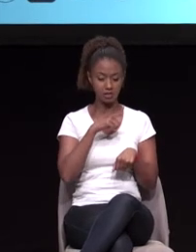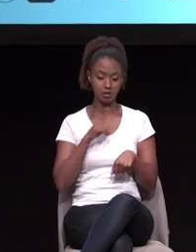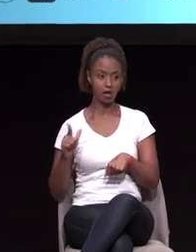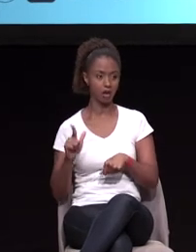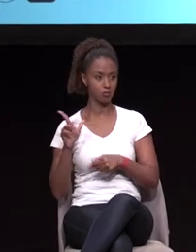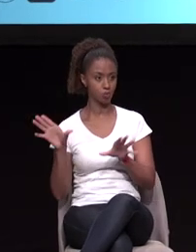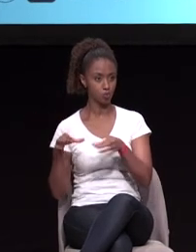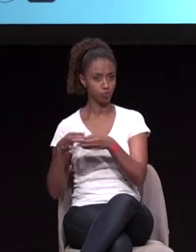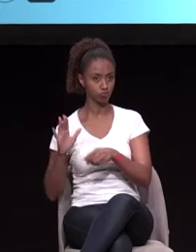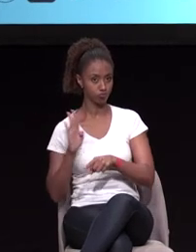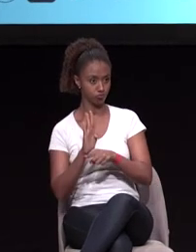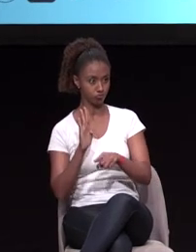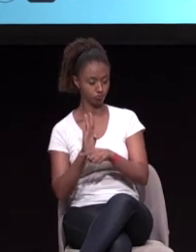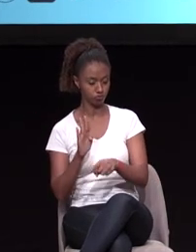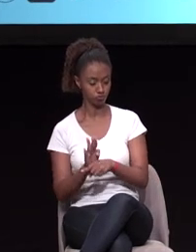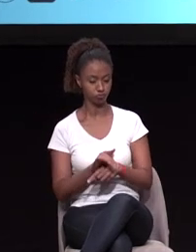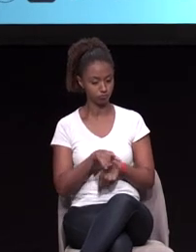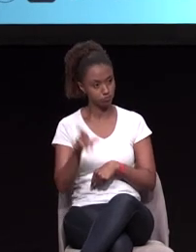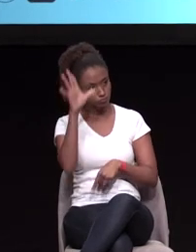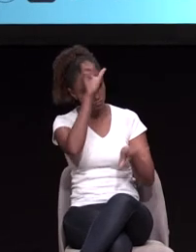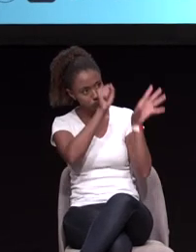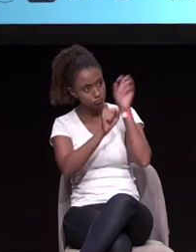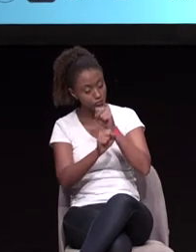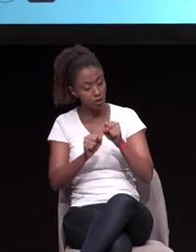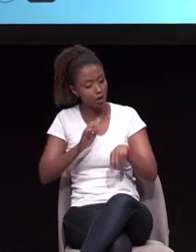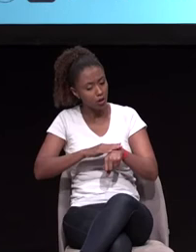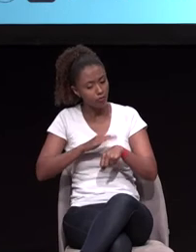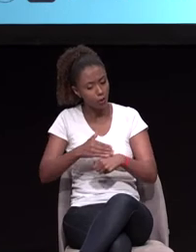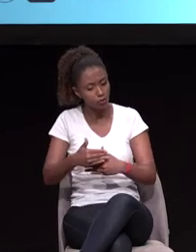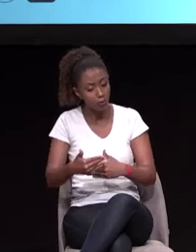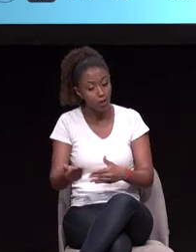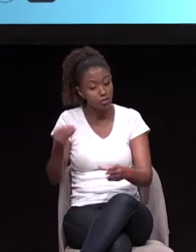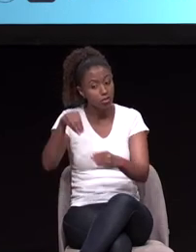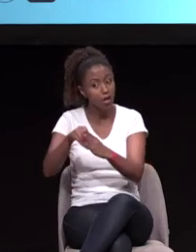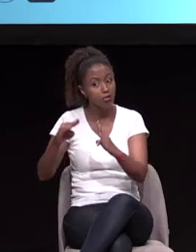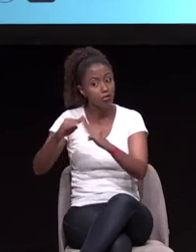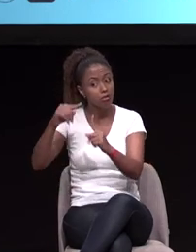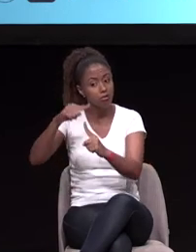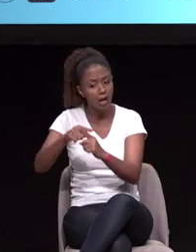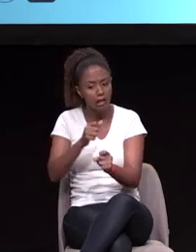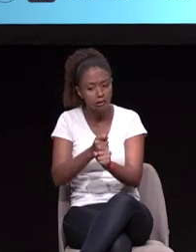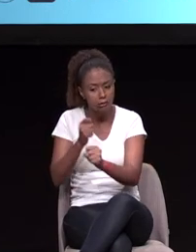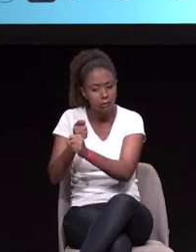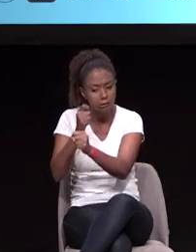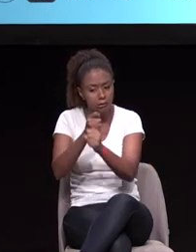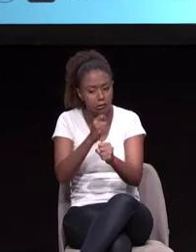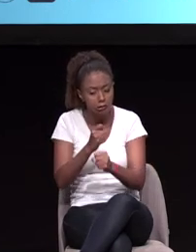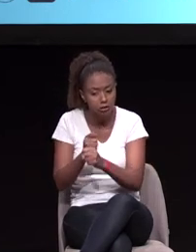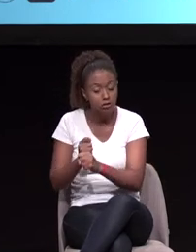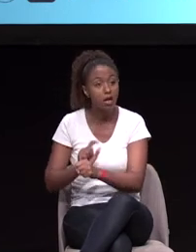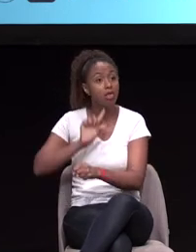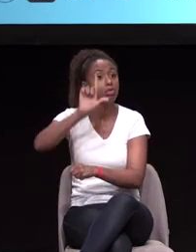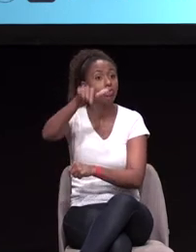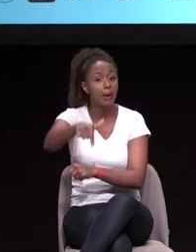bom tempo esses auxiliares trabalham na estrutura interna das igrejas até que vem o trabalho com gesso e essa estrutura muda